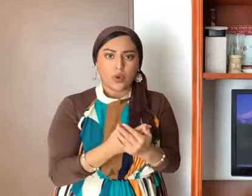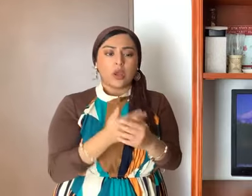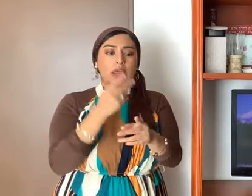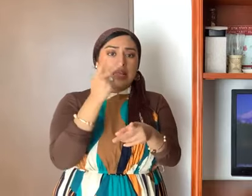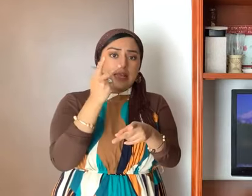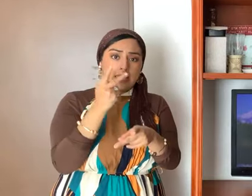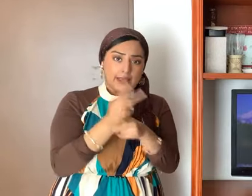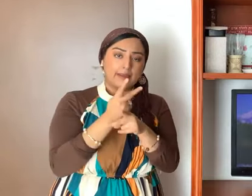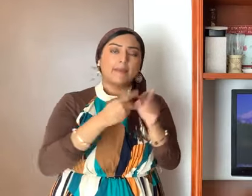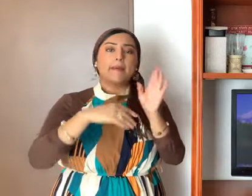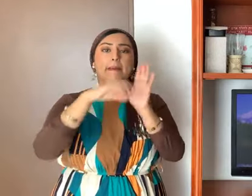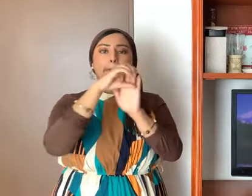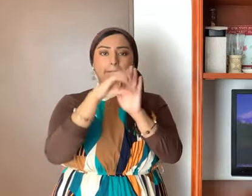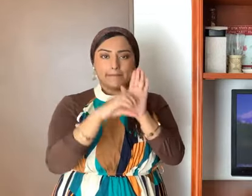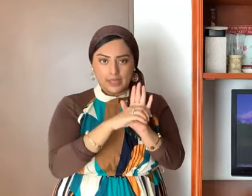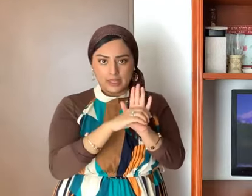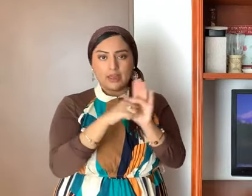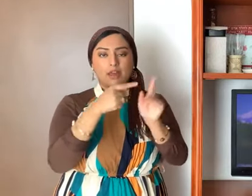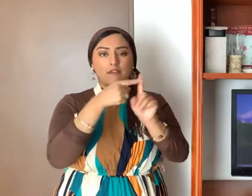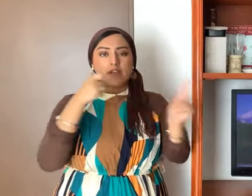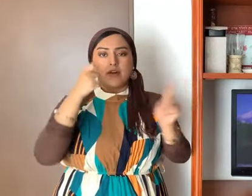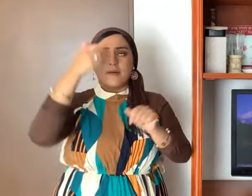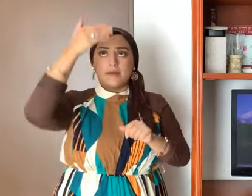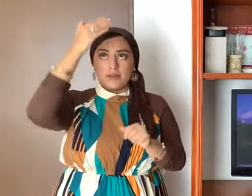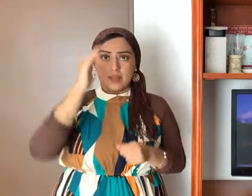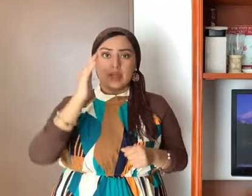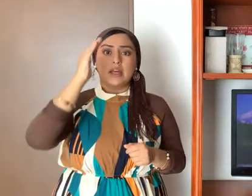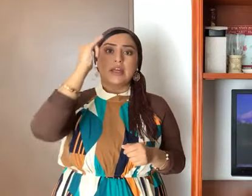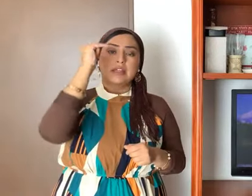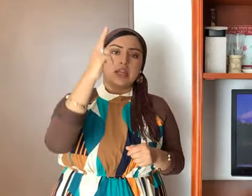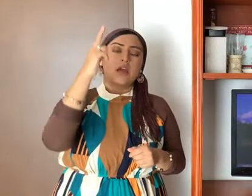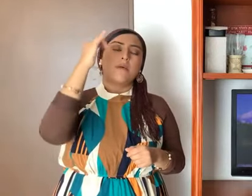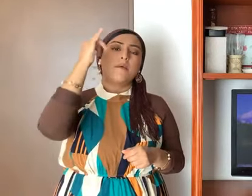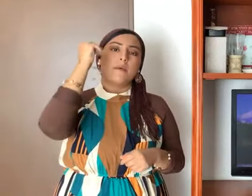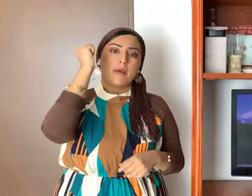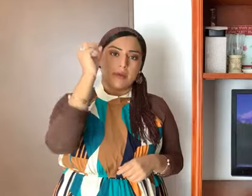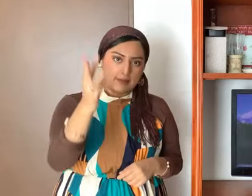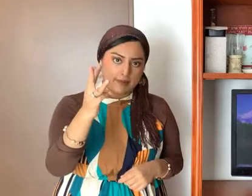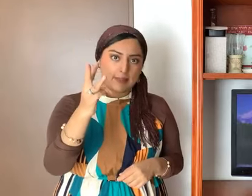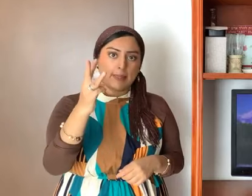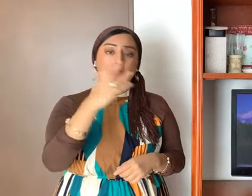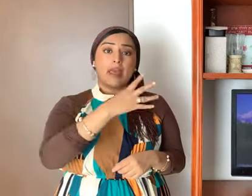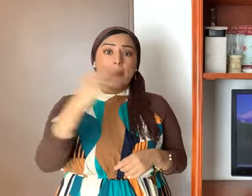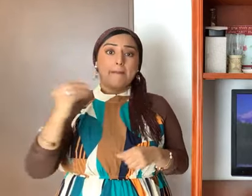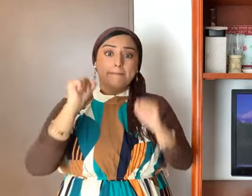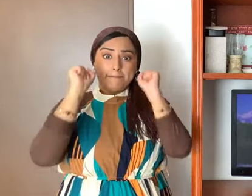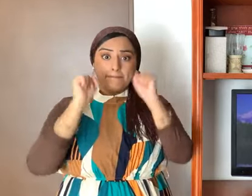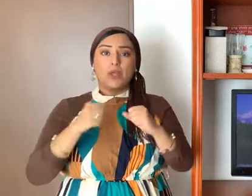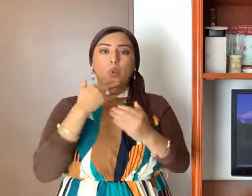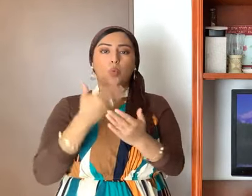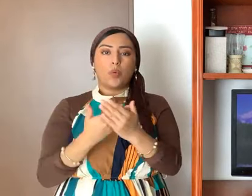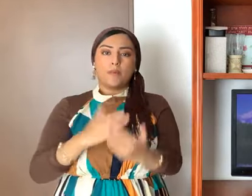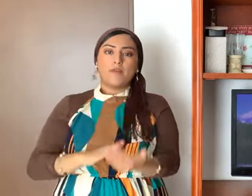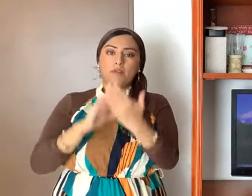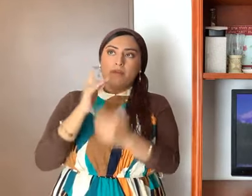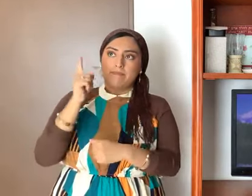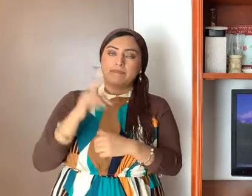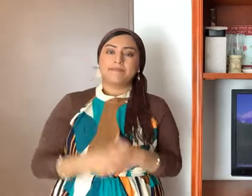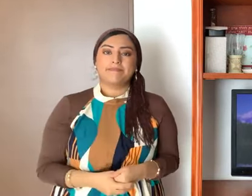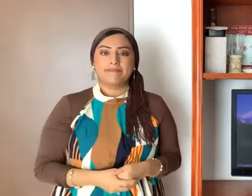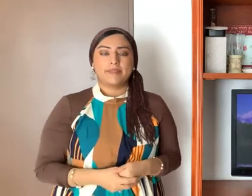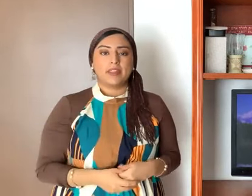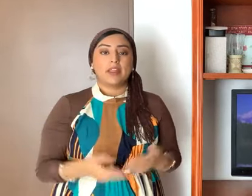a guardar los mandamientos del Todopoderoso, Yahweh, Yahshua HaMashiach, y así poder agradarle. Vamos